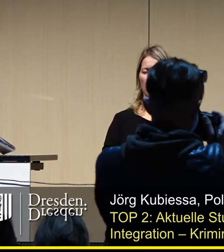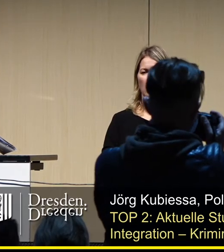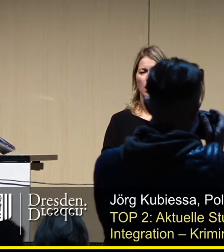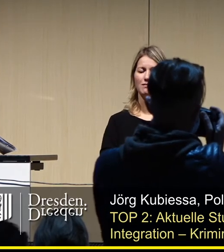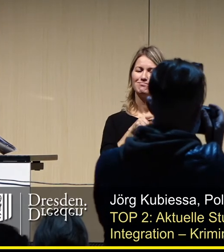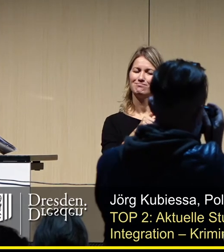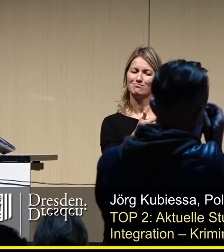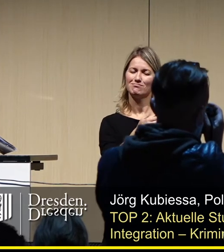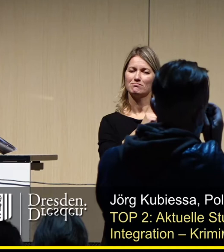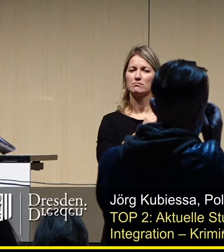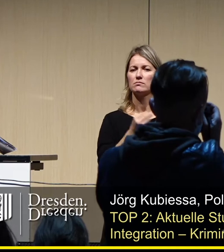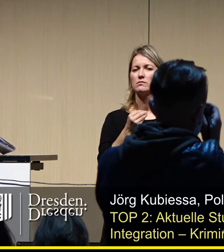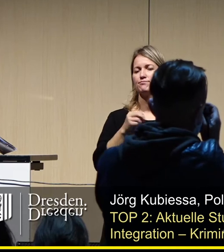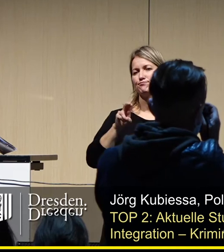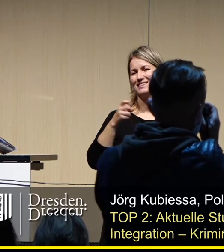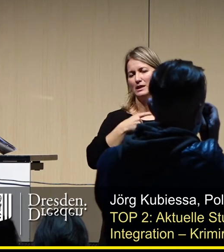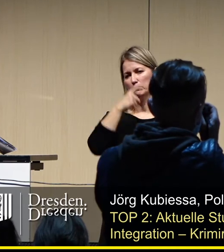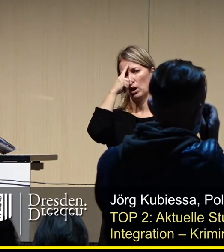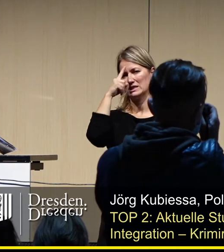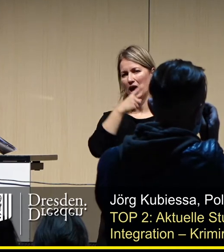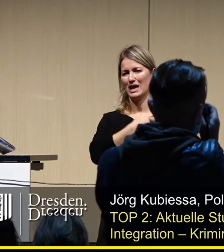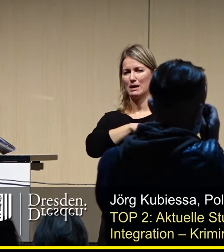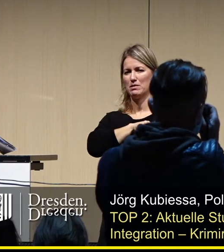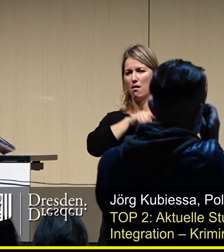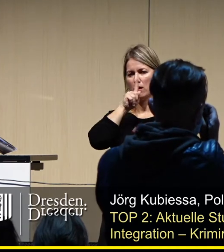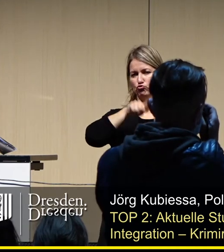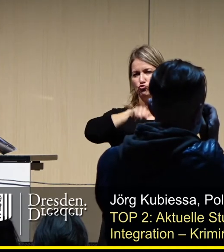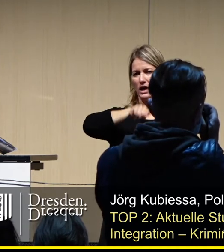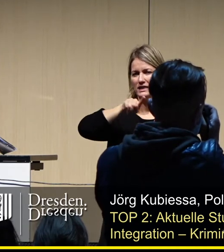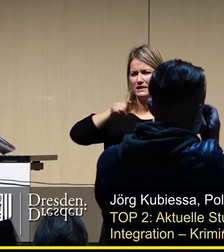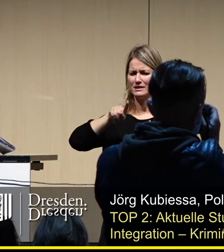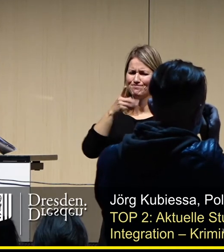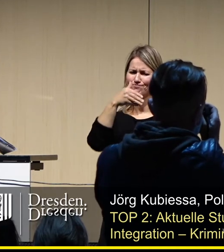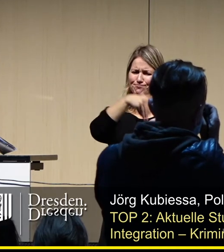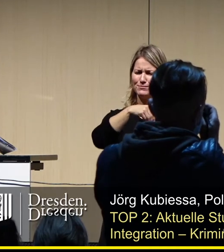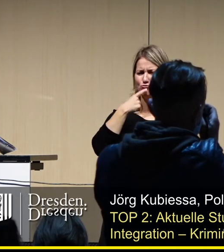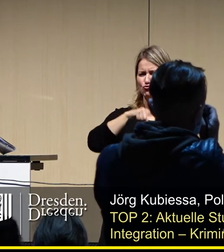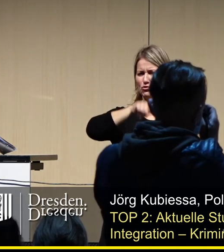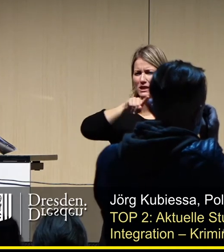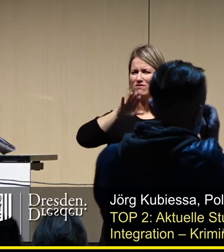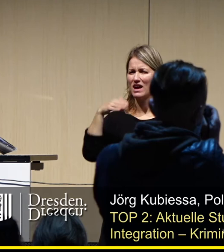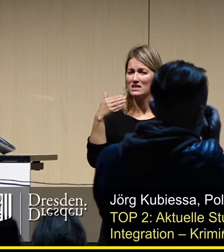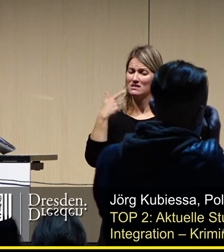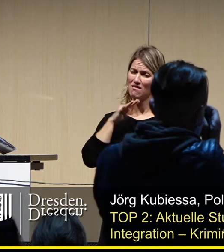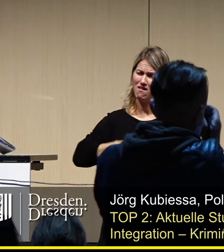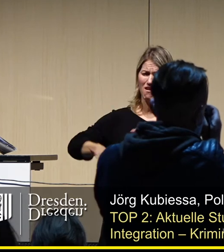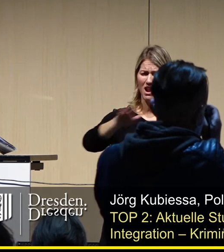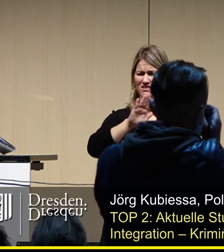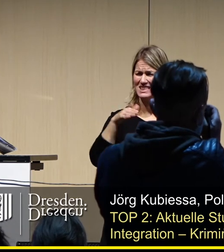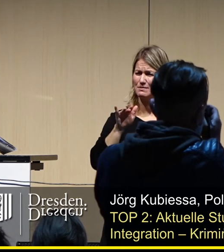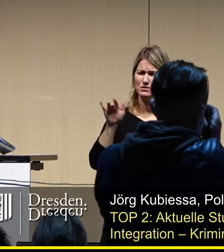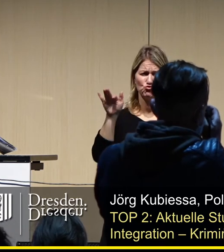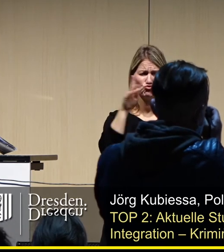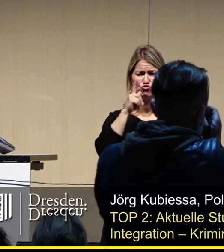um die sogenannte polizeiliche Kriminalstatistik, eine Statistik, in der Sie alle Straftaten finden,